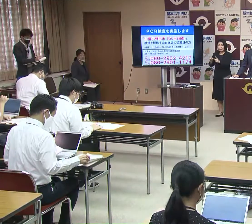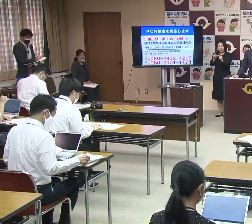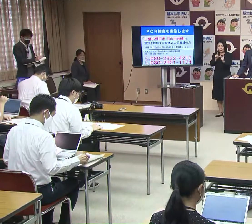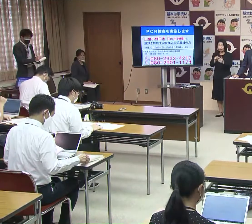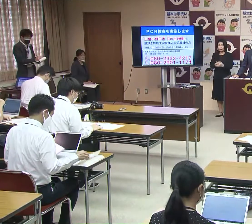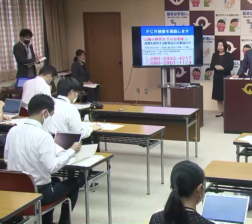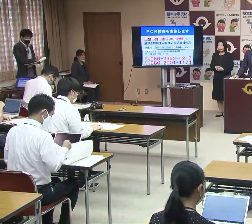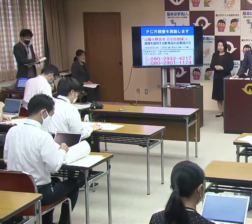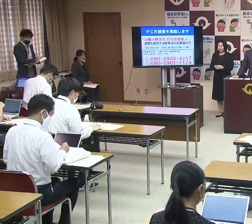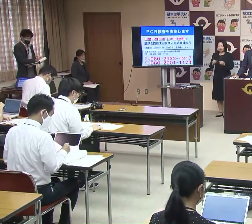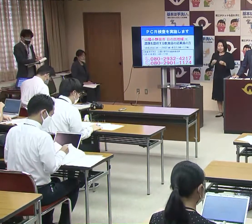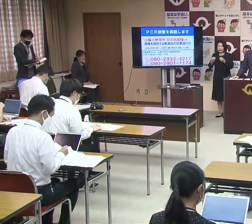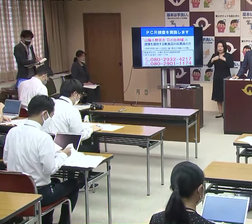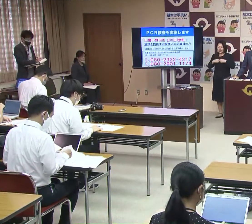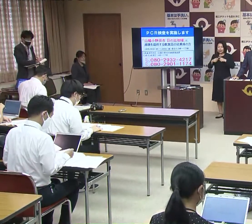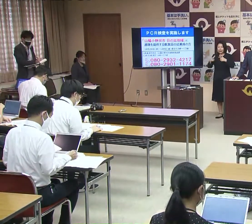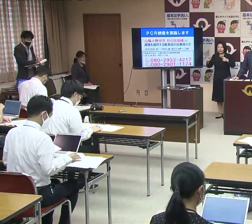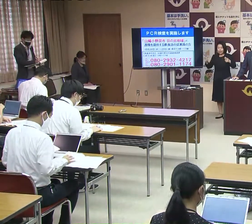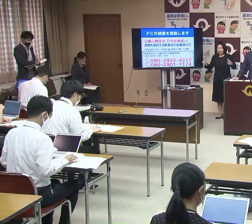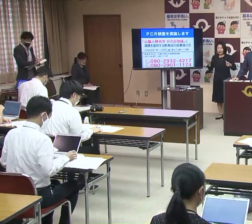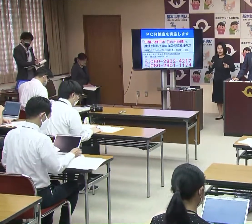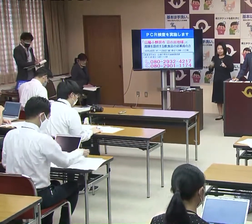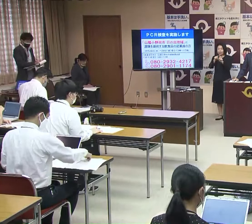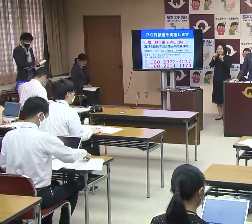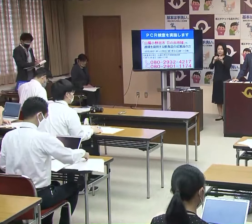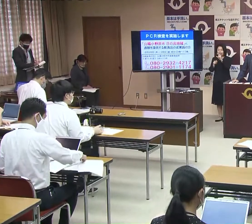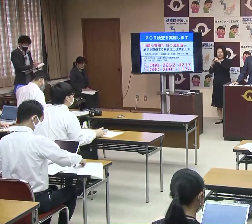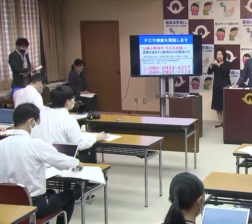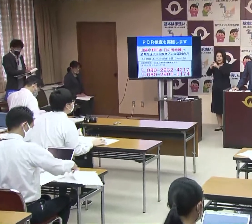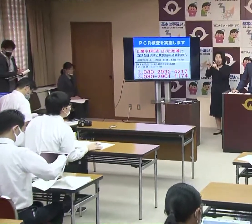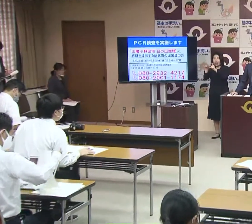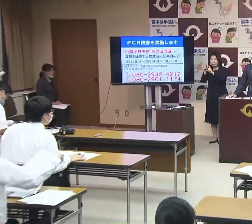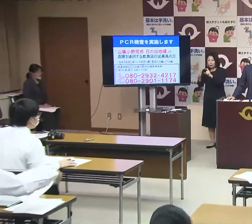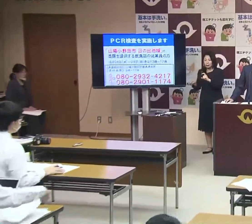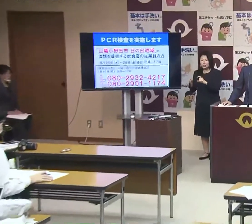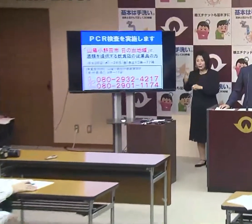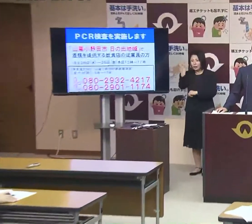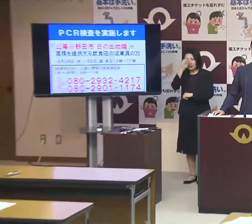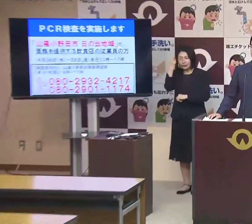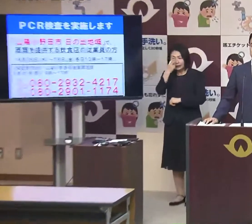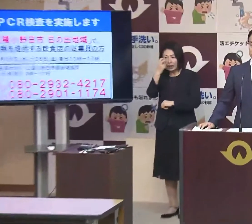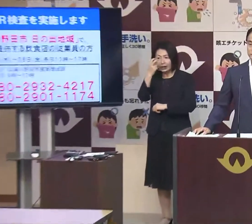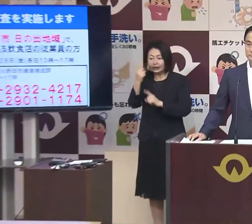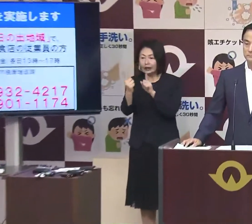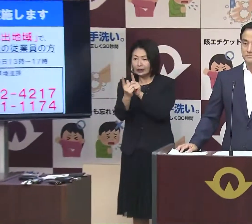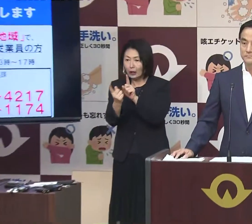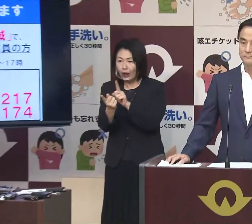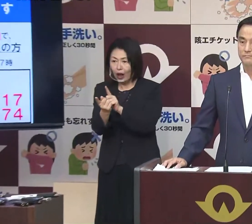します。この地域も営業に対して